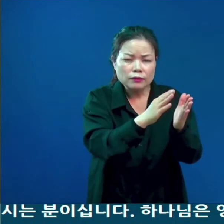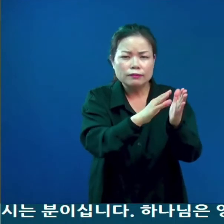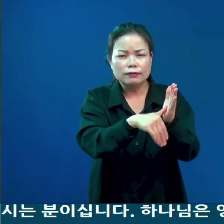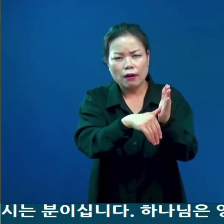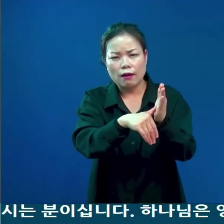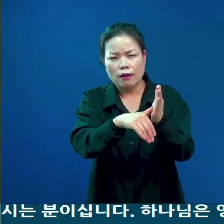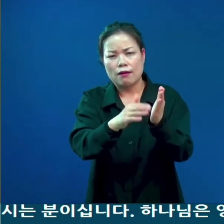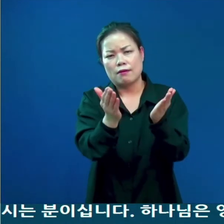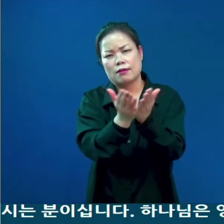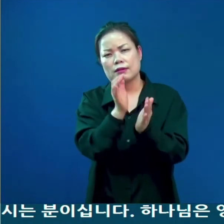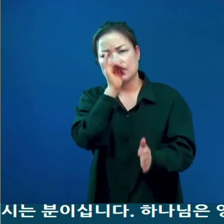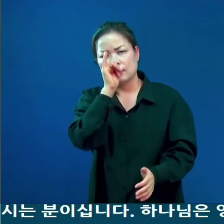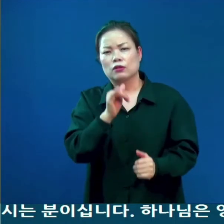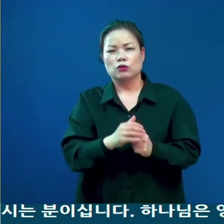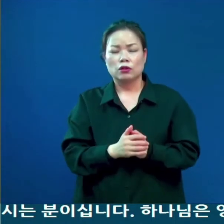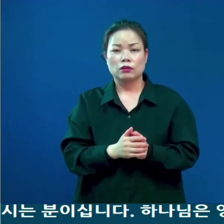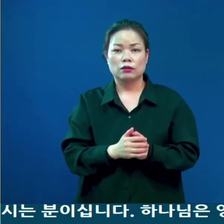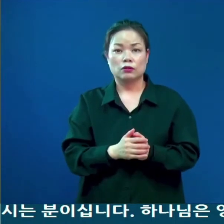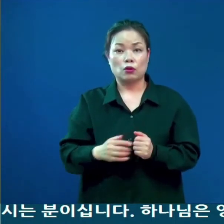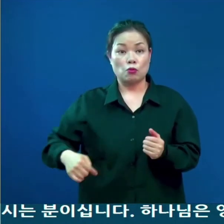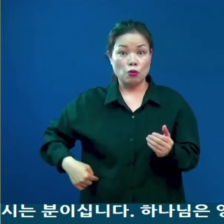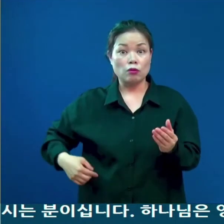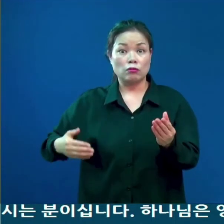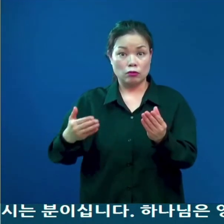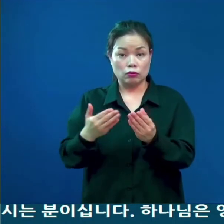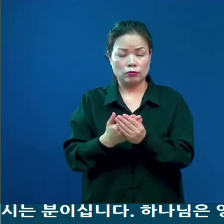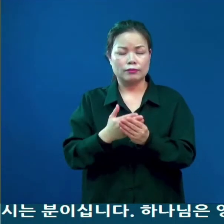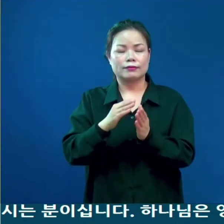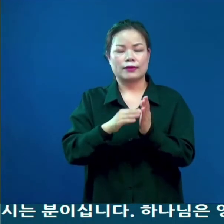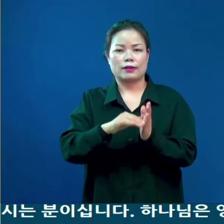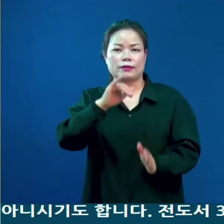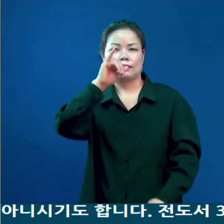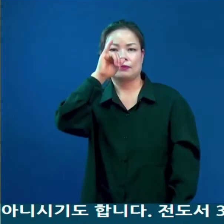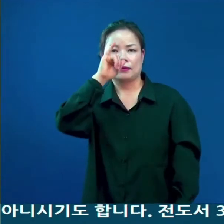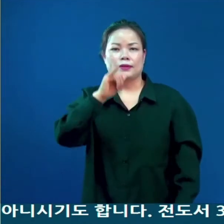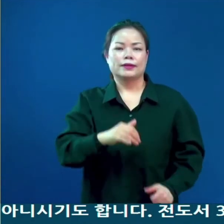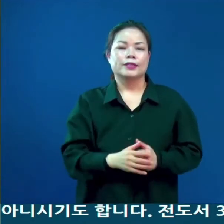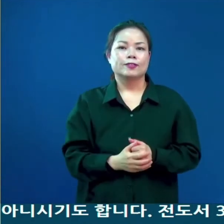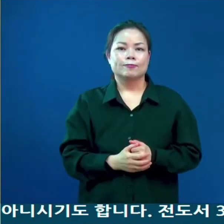있어요. 마찬가지로 회개에도 때가 있는 거죠.